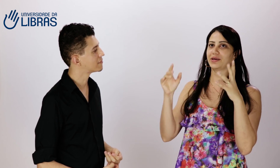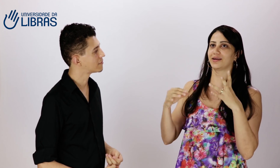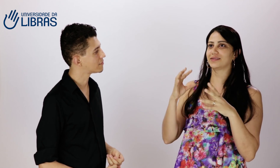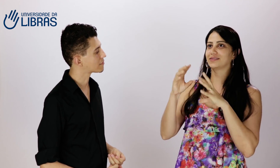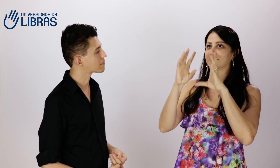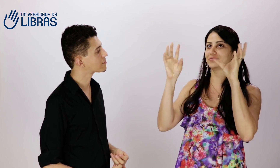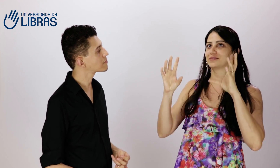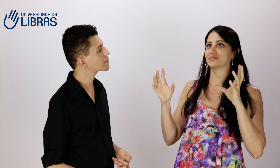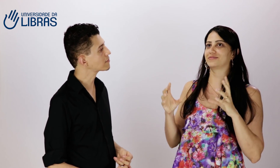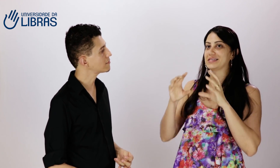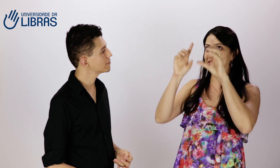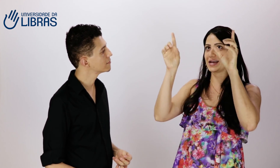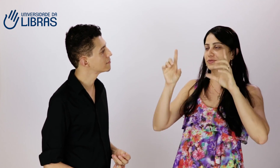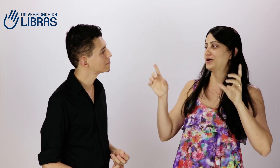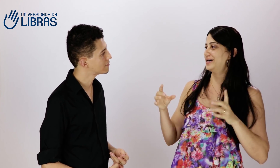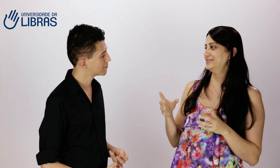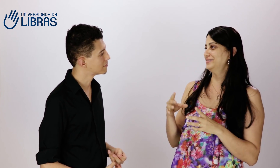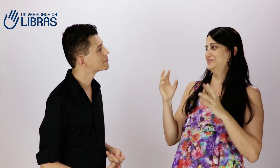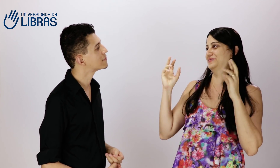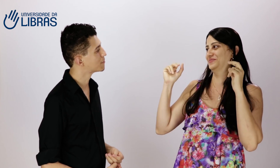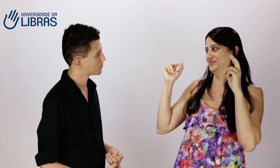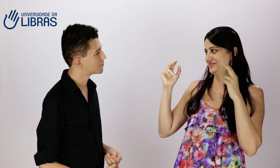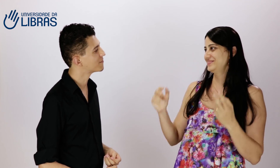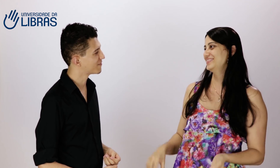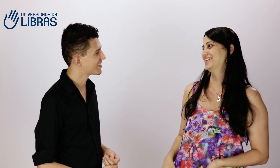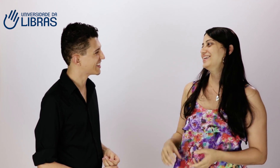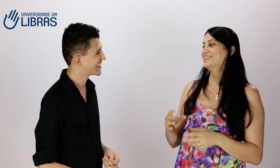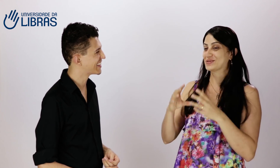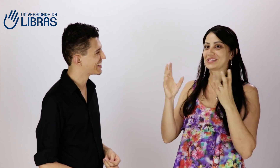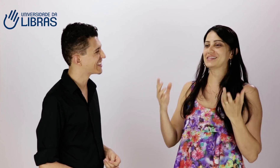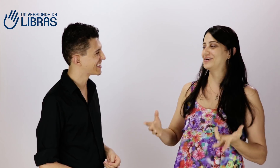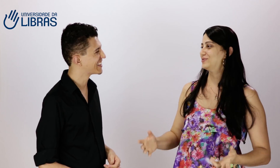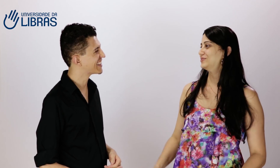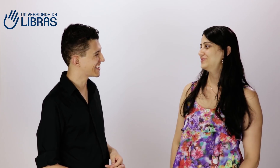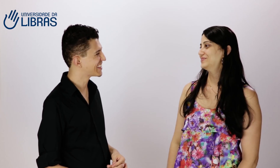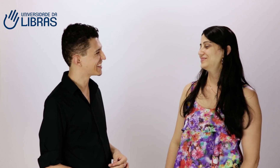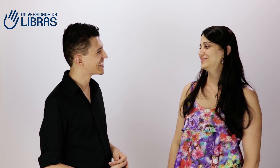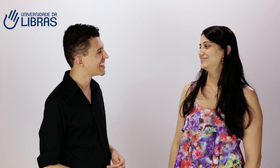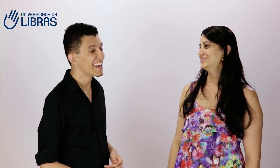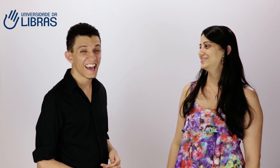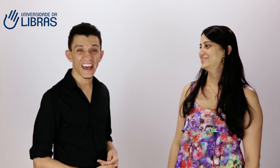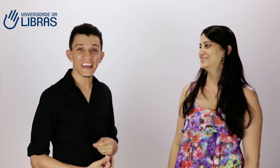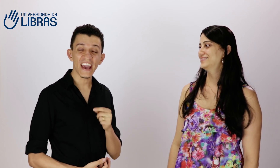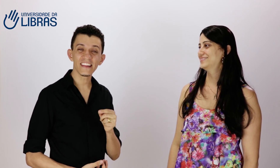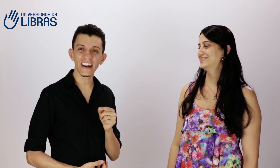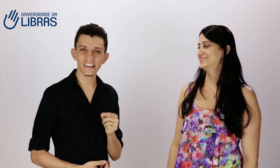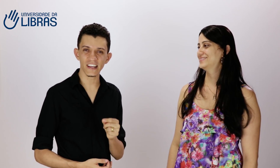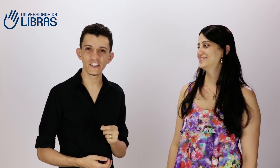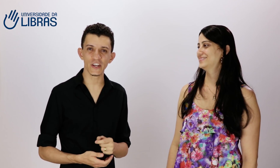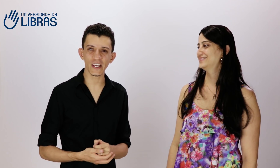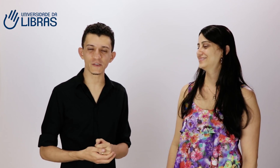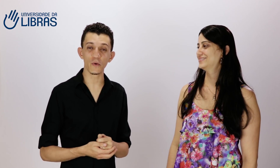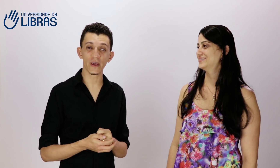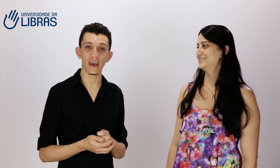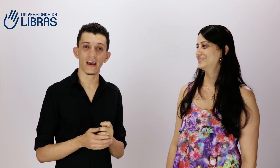ia tentando desenhar no ar, né? O sinal. E é interessante isso porque